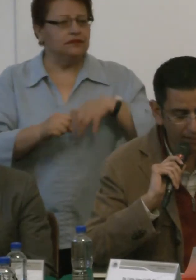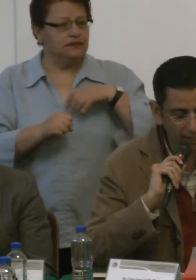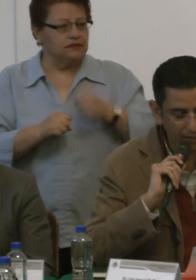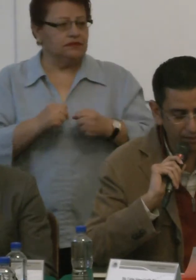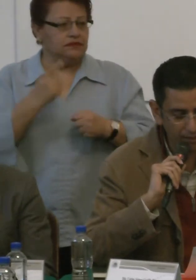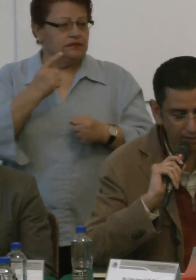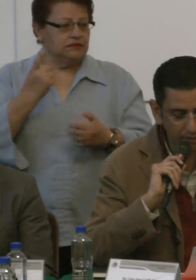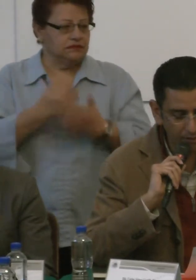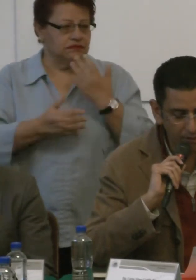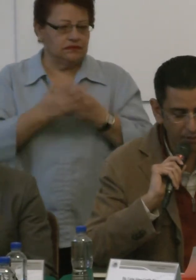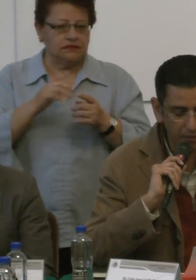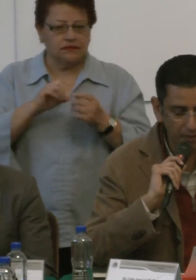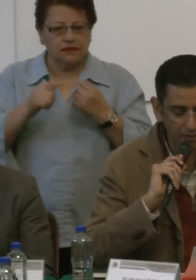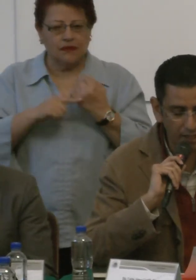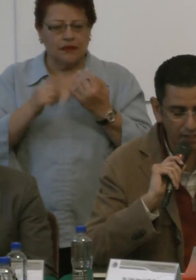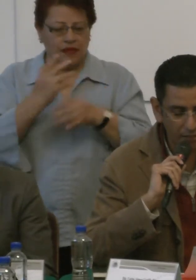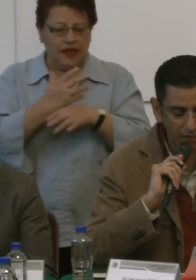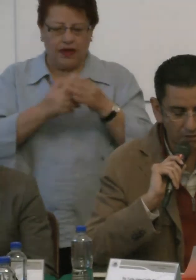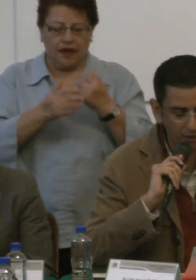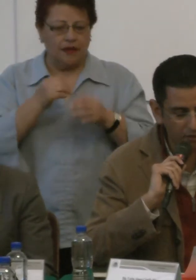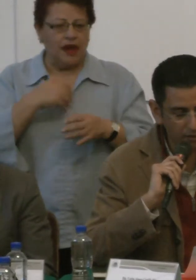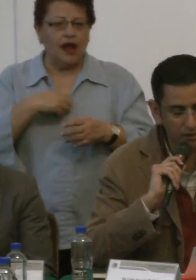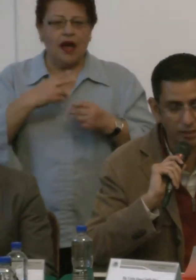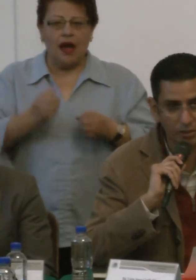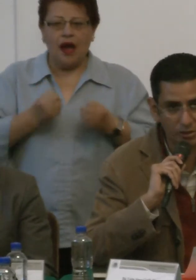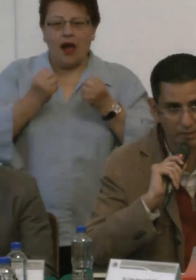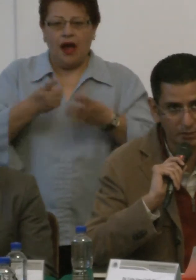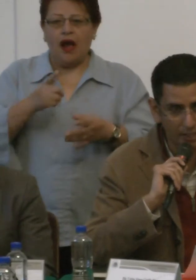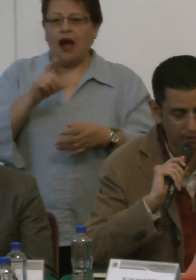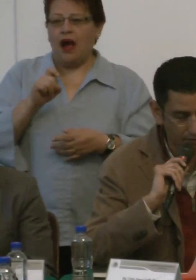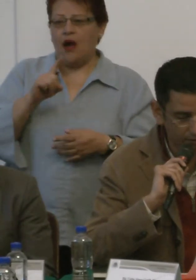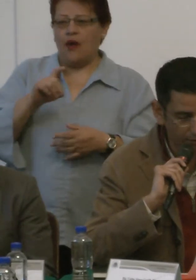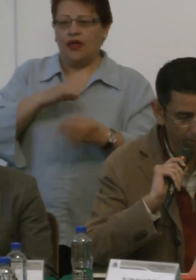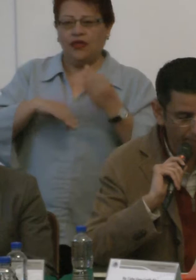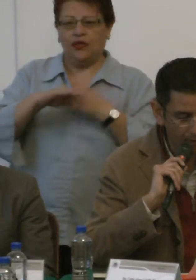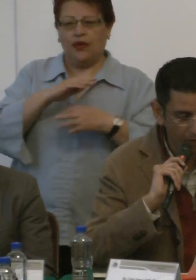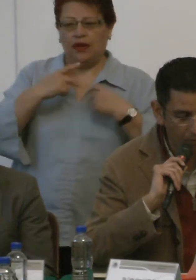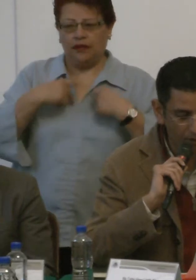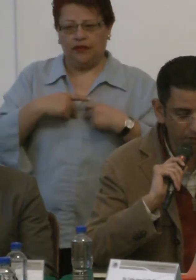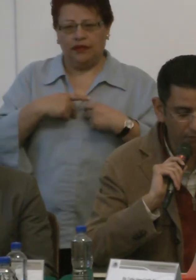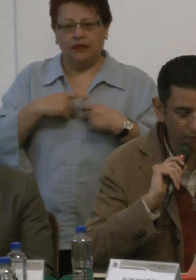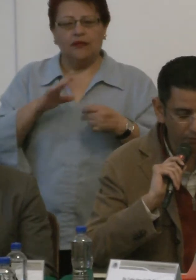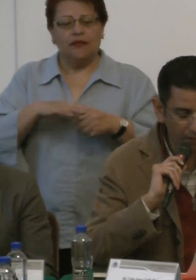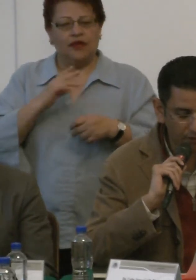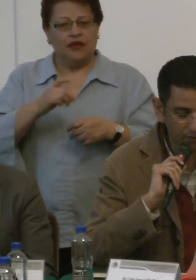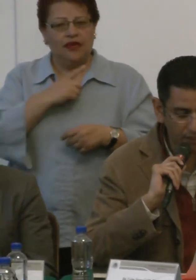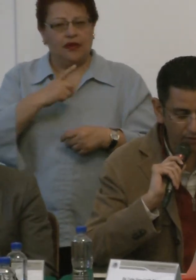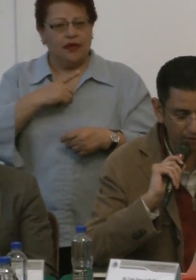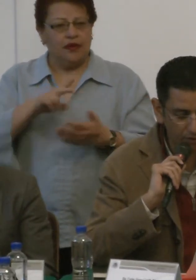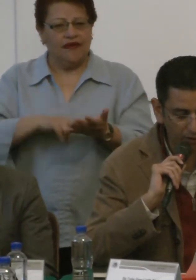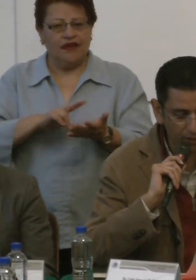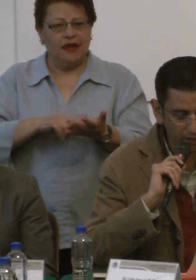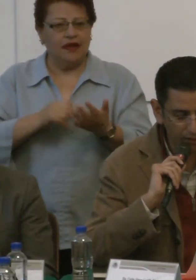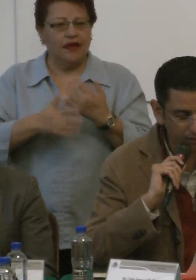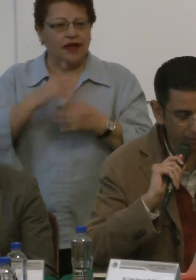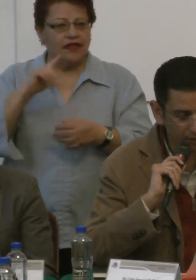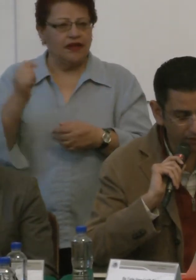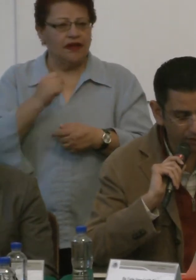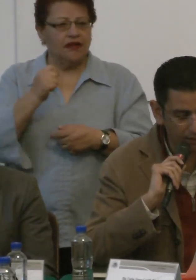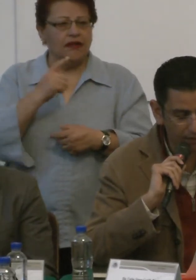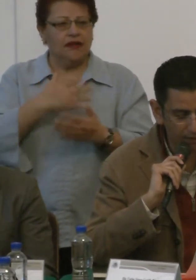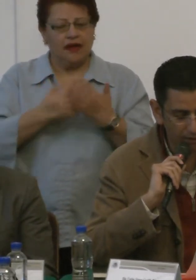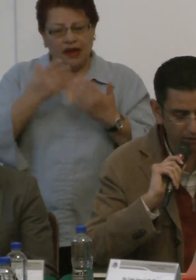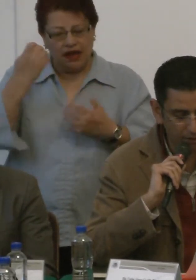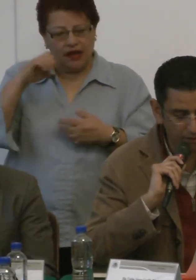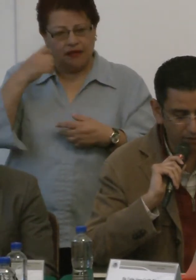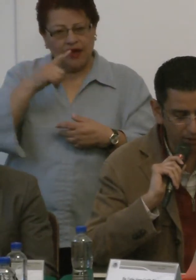para generar alternativas viables para dotar de agua de todas las y los capitalinos. Por eso debemos valernos de las tecnologías, de la experiencia,